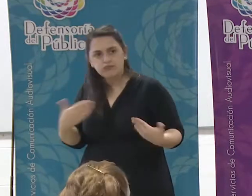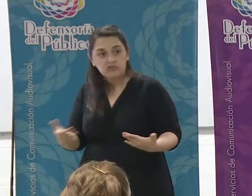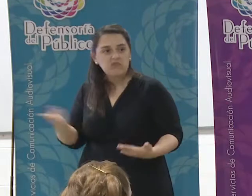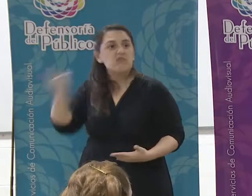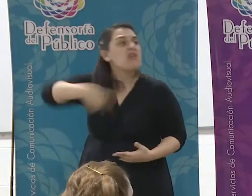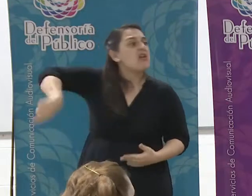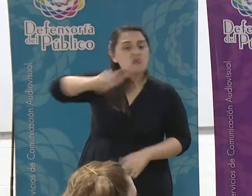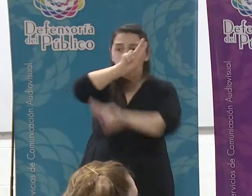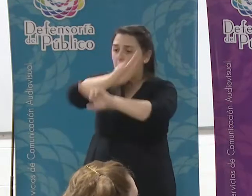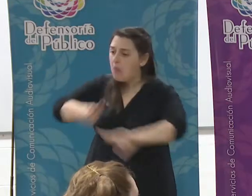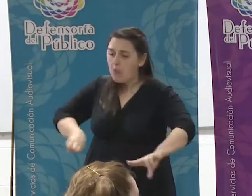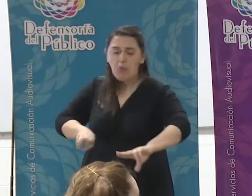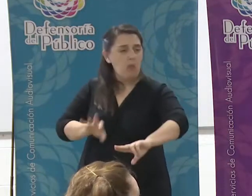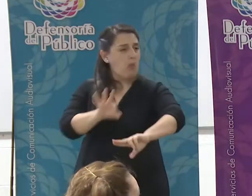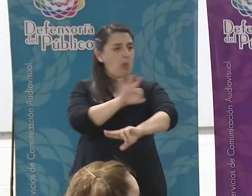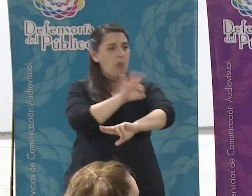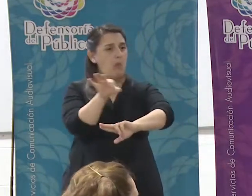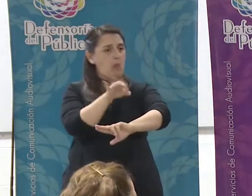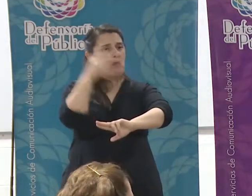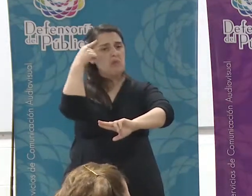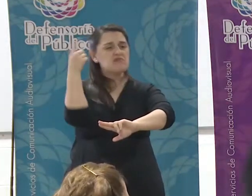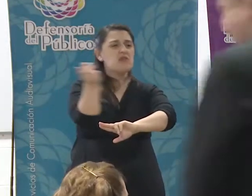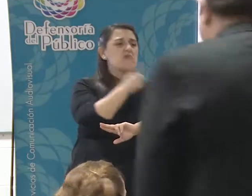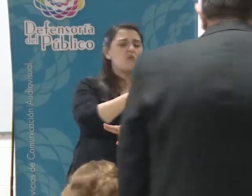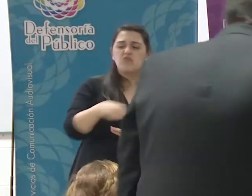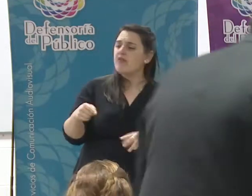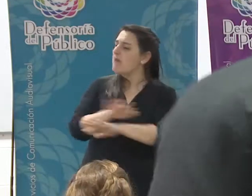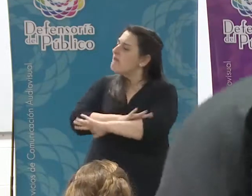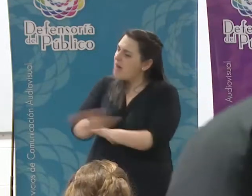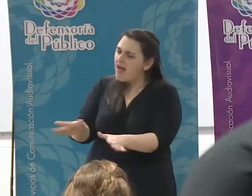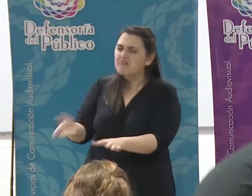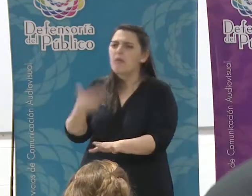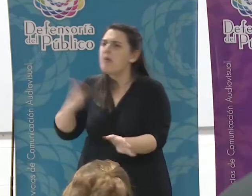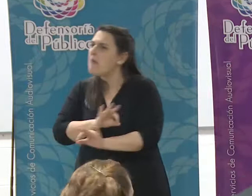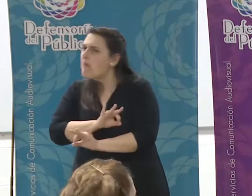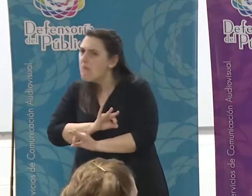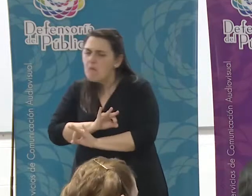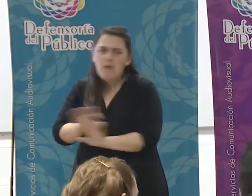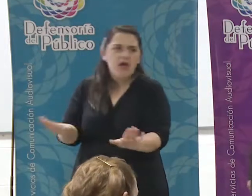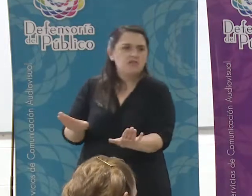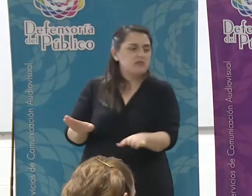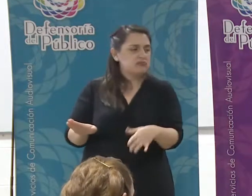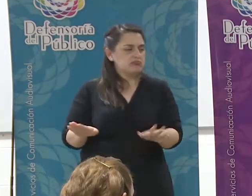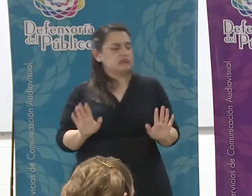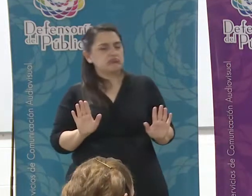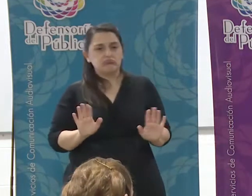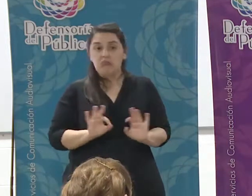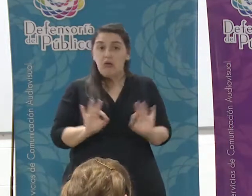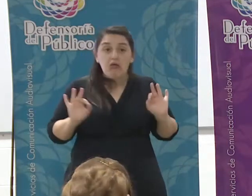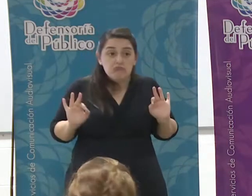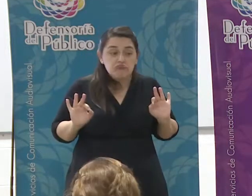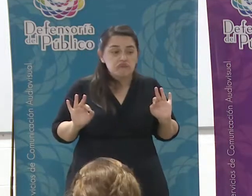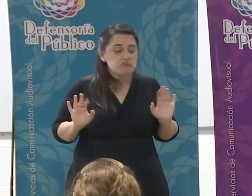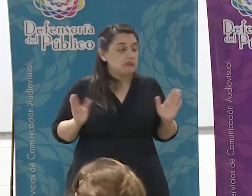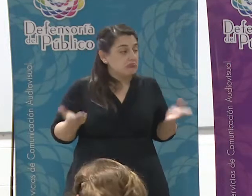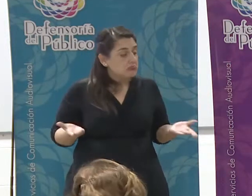censuró ni nos dijo tienen que dejar de emitir porque, bueno, por cierta causa. Pero, en